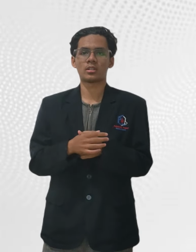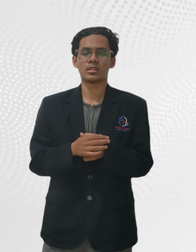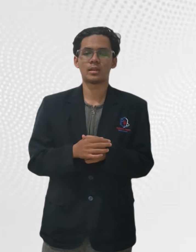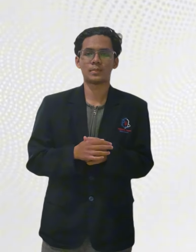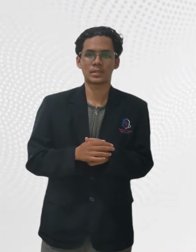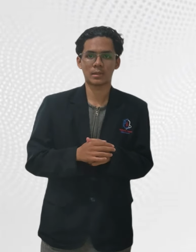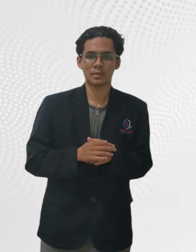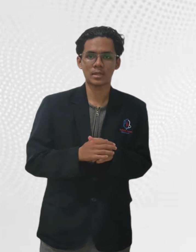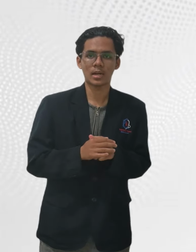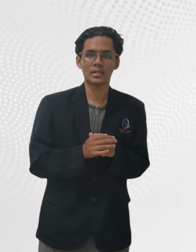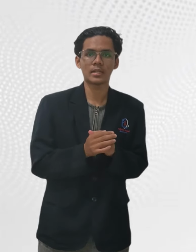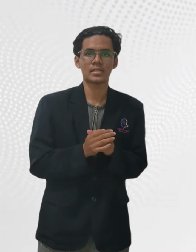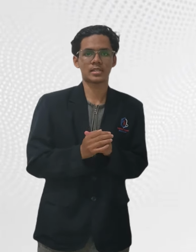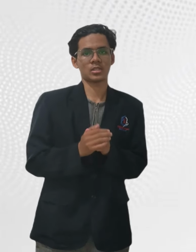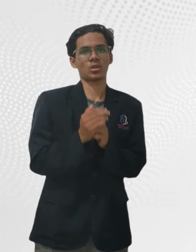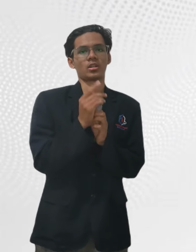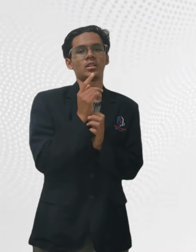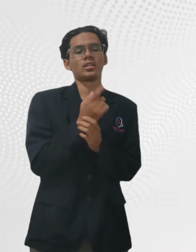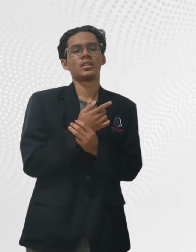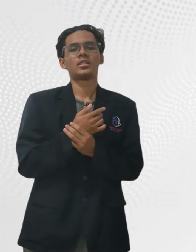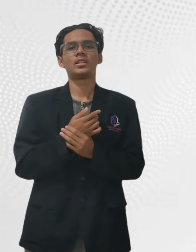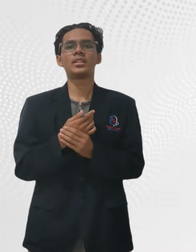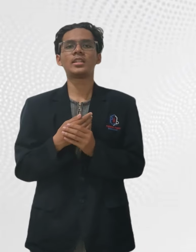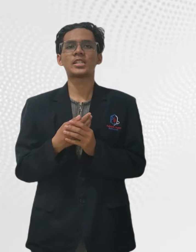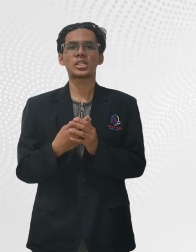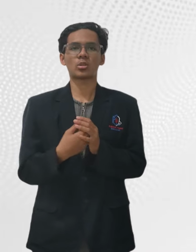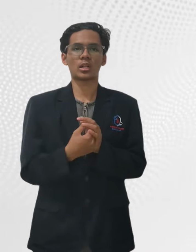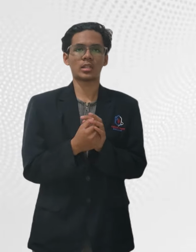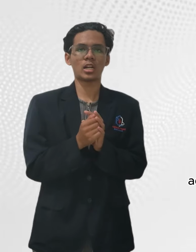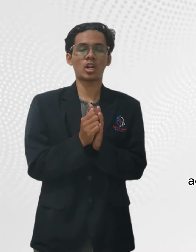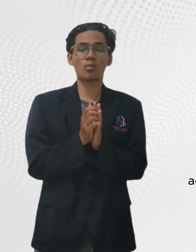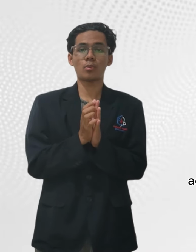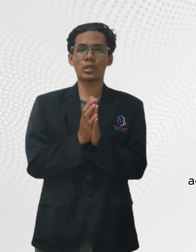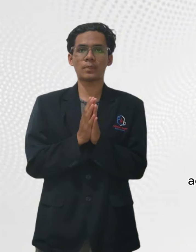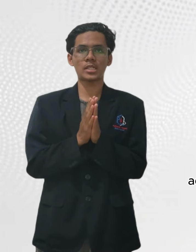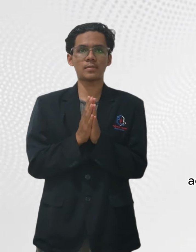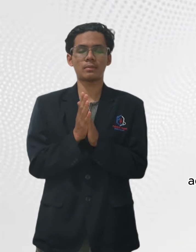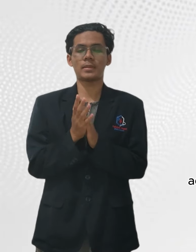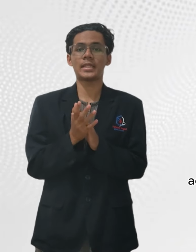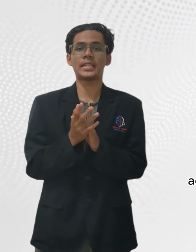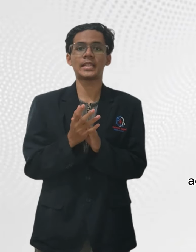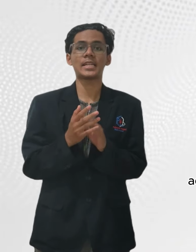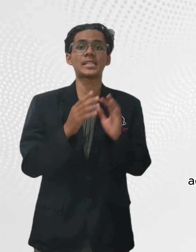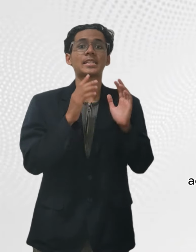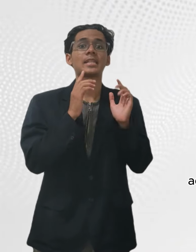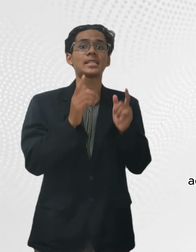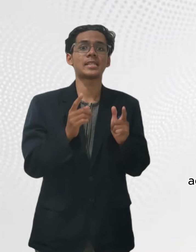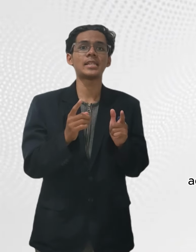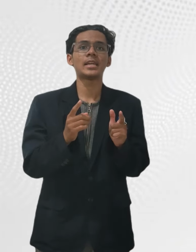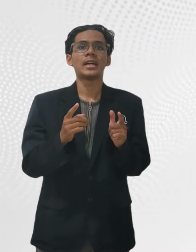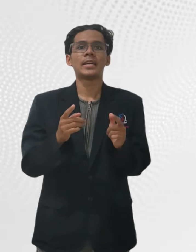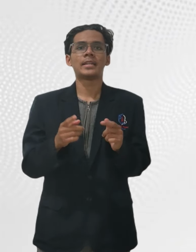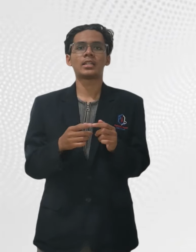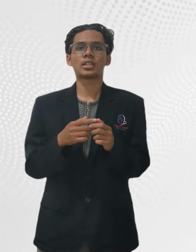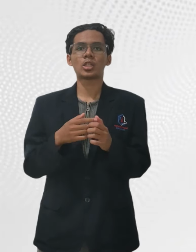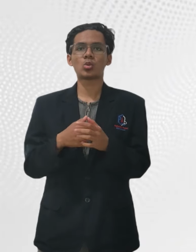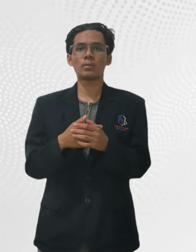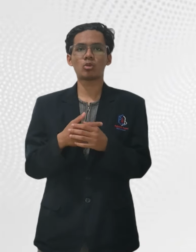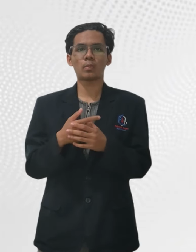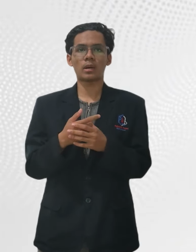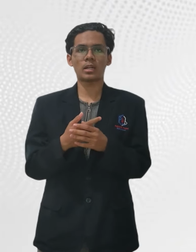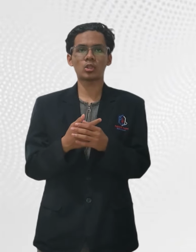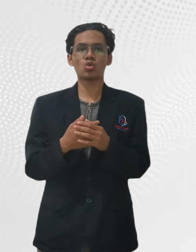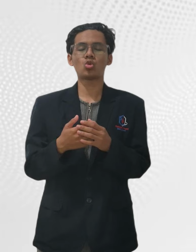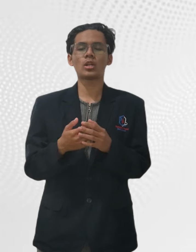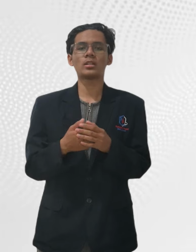induktor. Yang pertama ada resistor. Jadi resistor adalah komponen pasif yang memiliki nilai resistansi yang tertentu